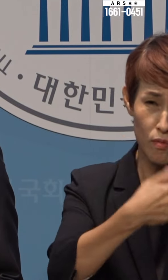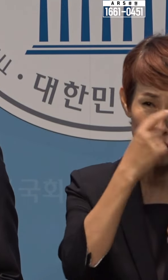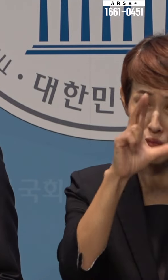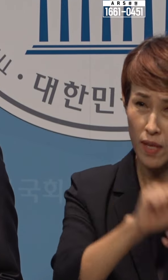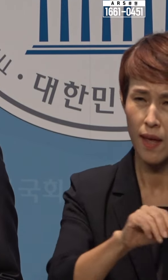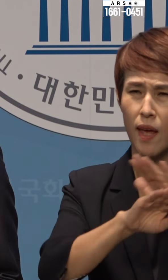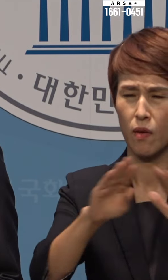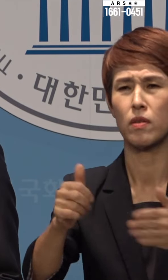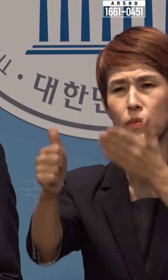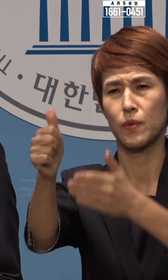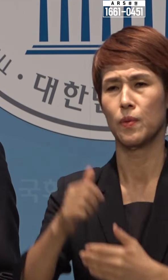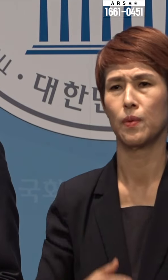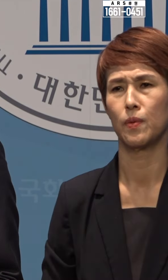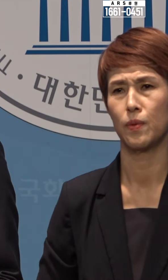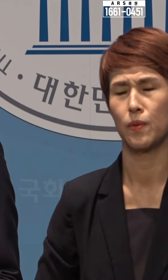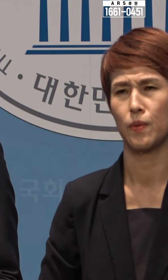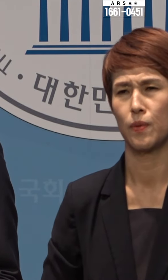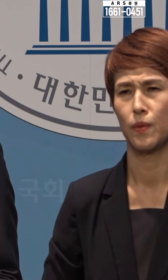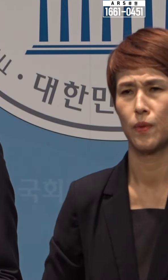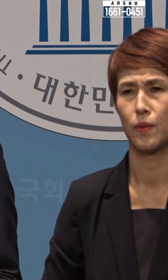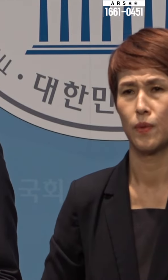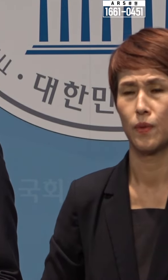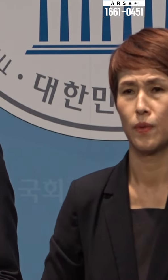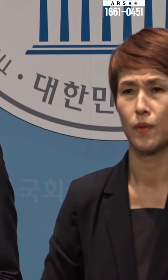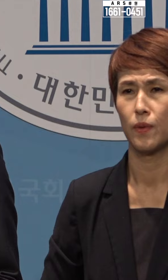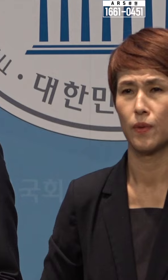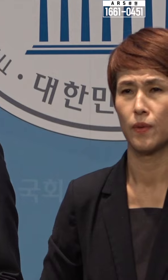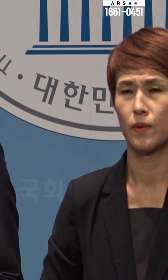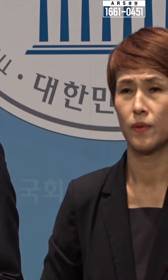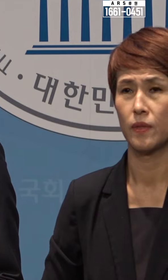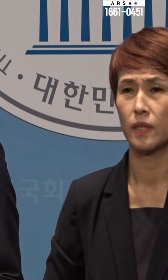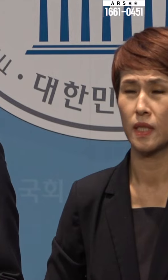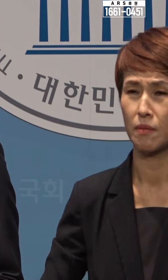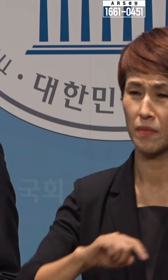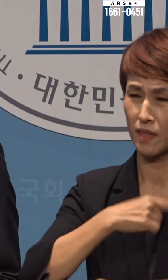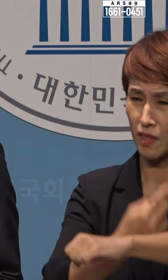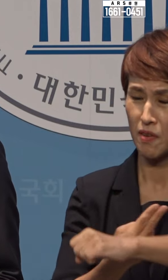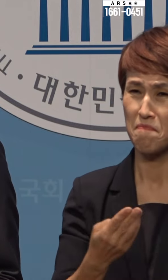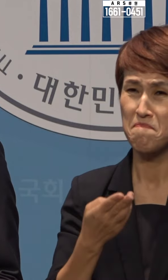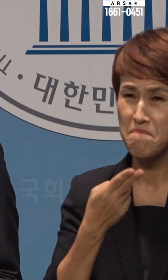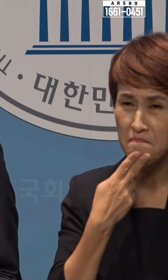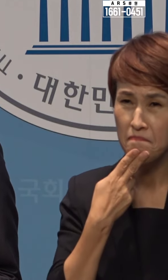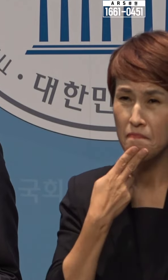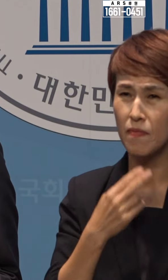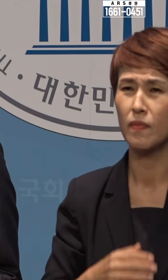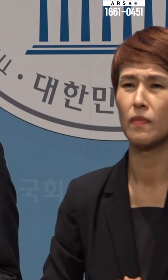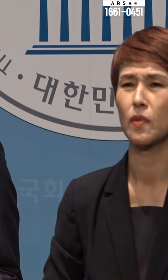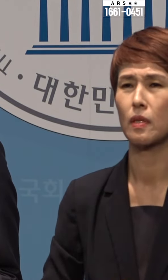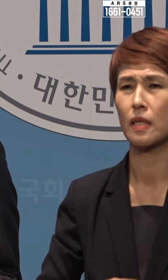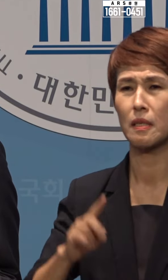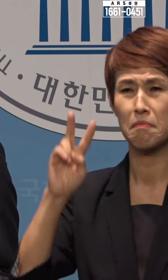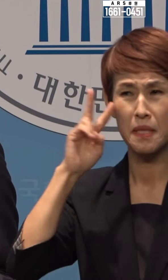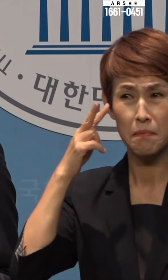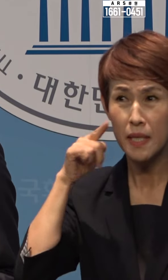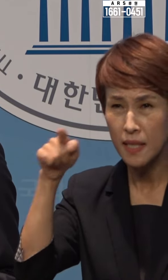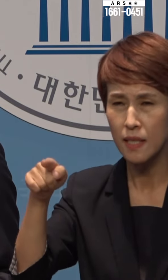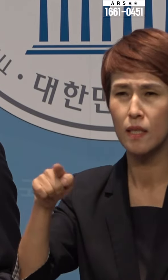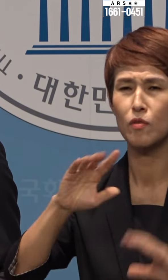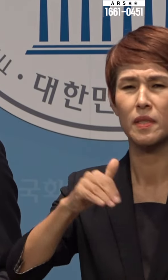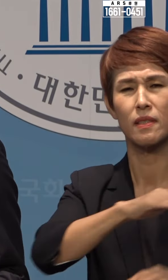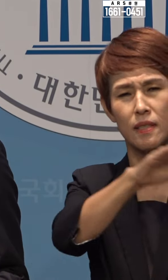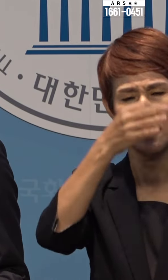나서십시오 그것이 지금까지의 무능과 오판에 대한 국민에게